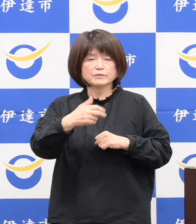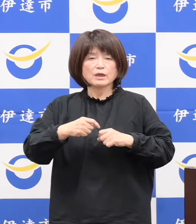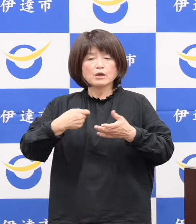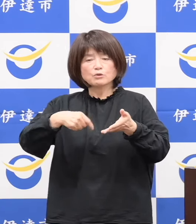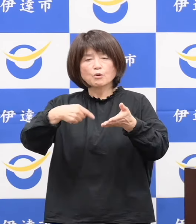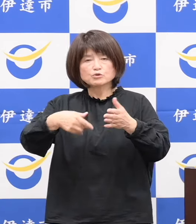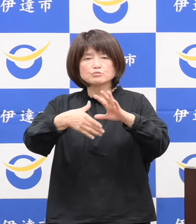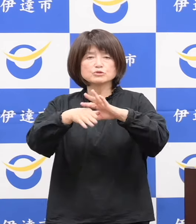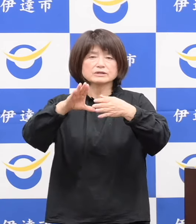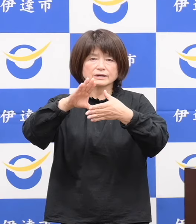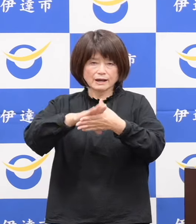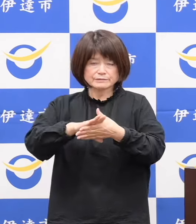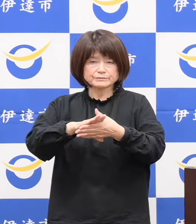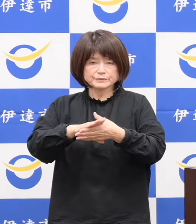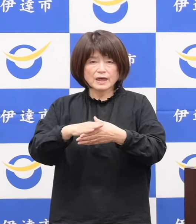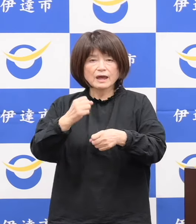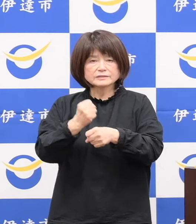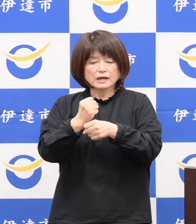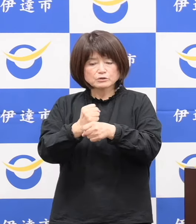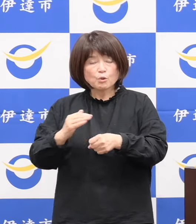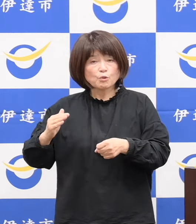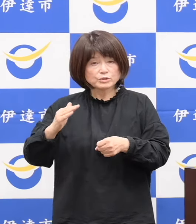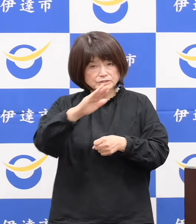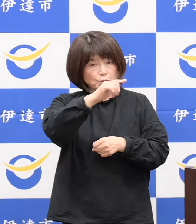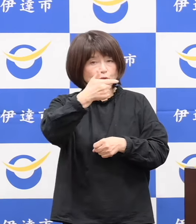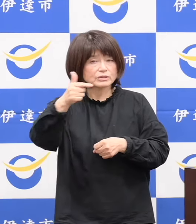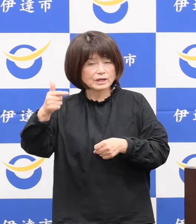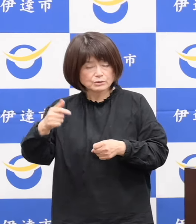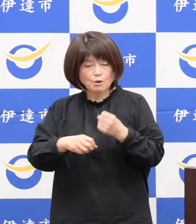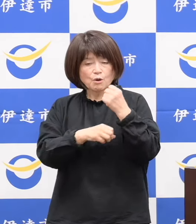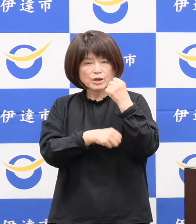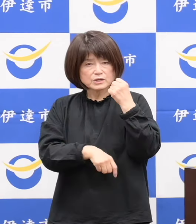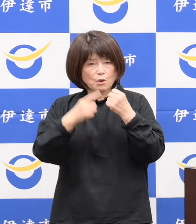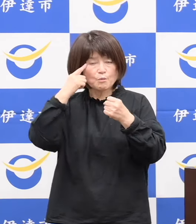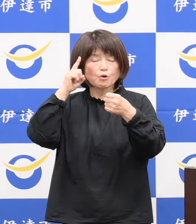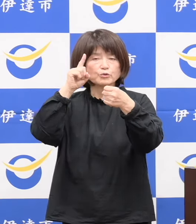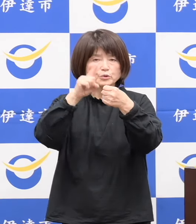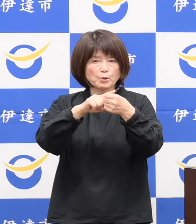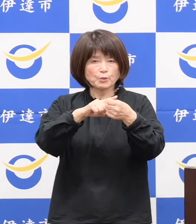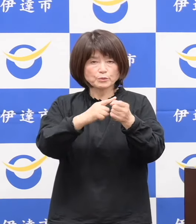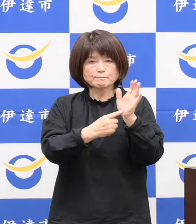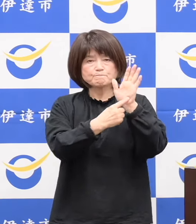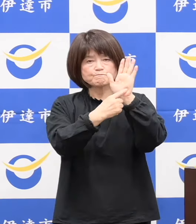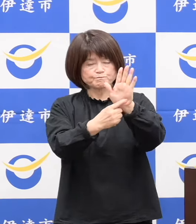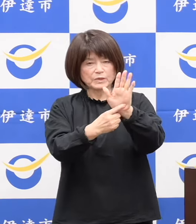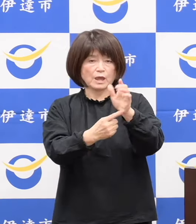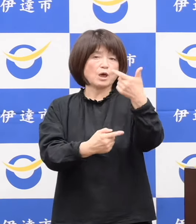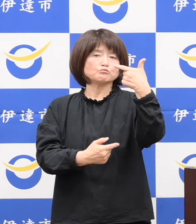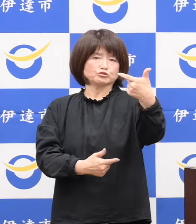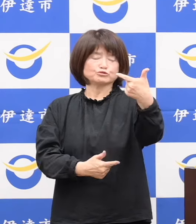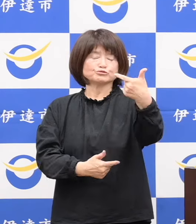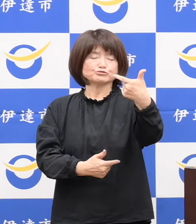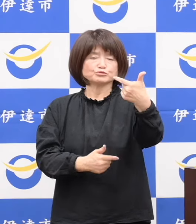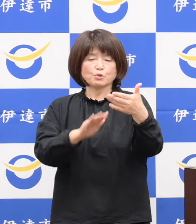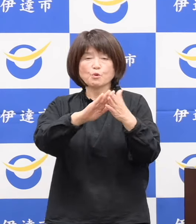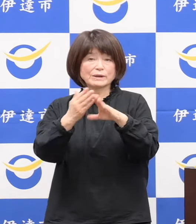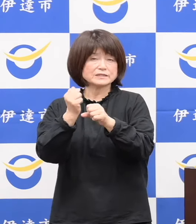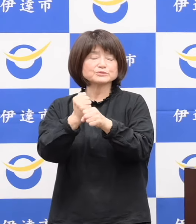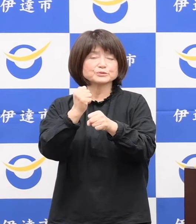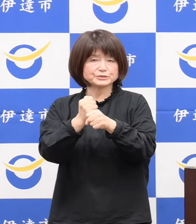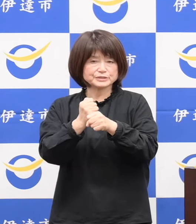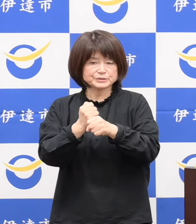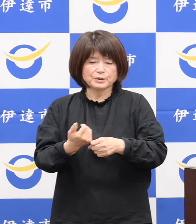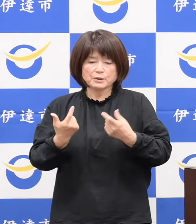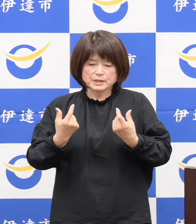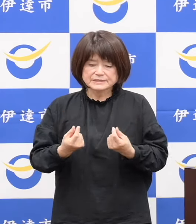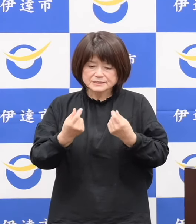育文化、産業振興など基本目標として掲げた6つのまちづくりを着